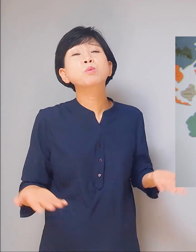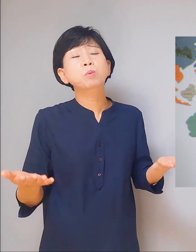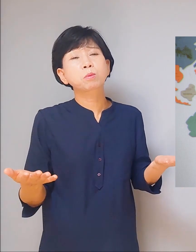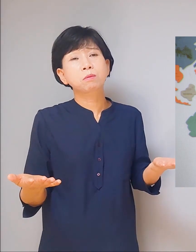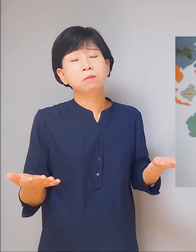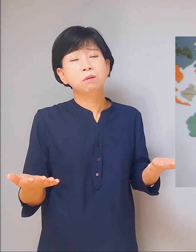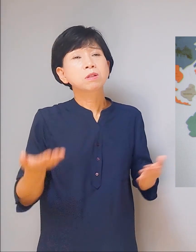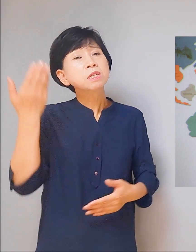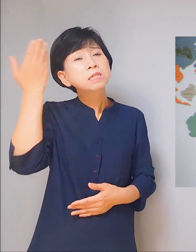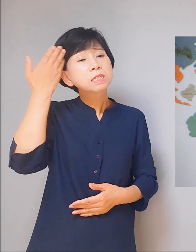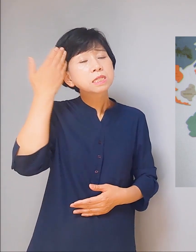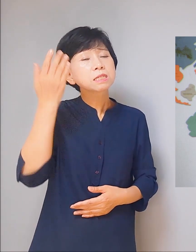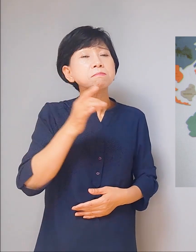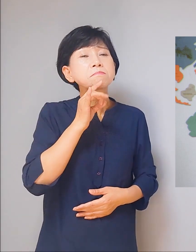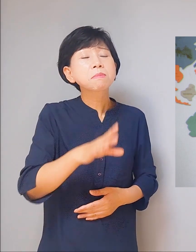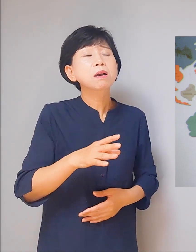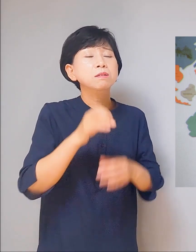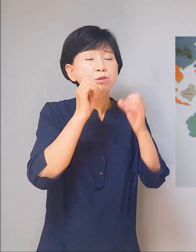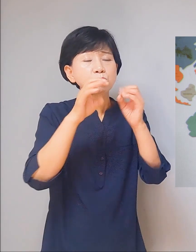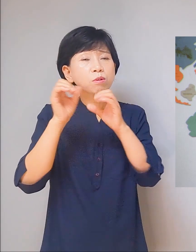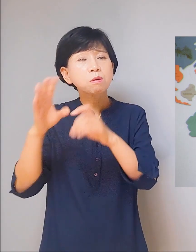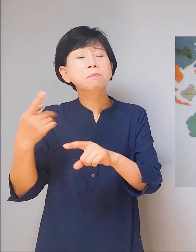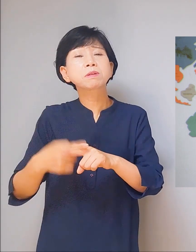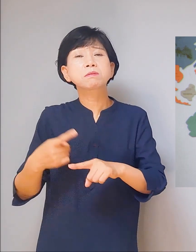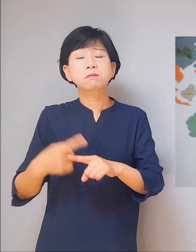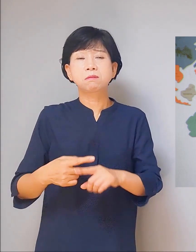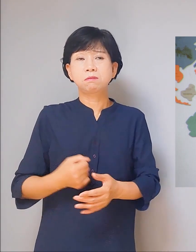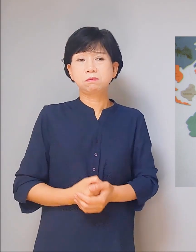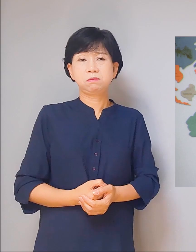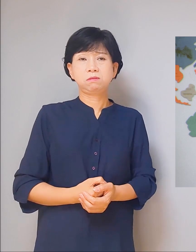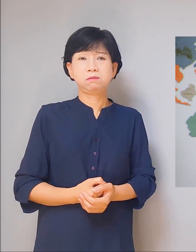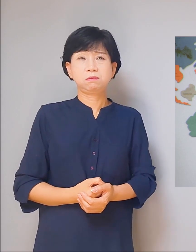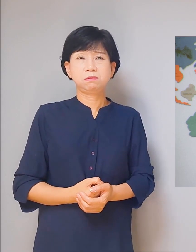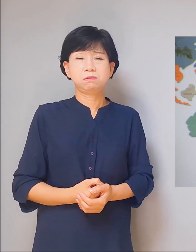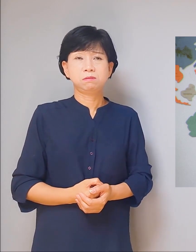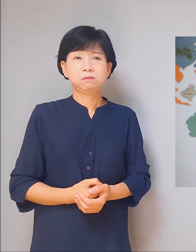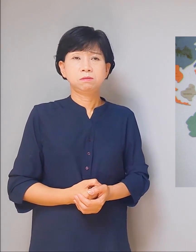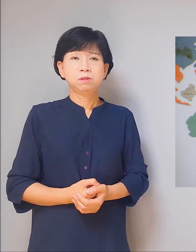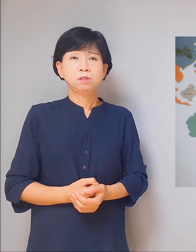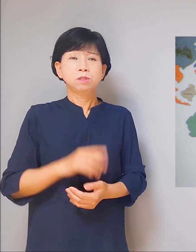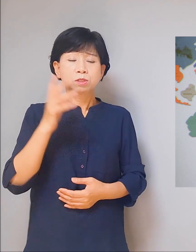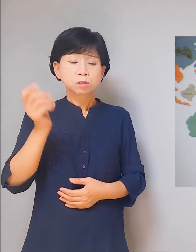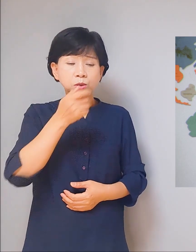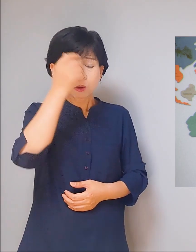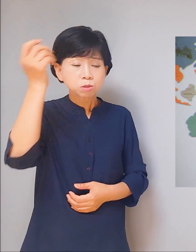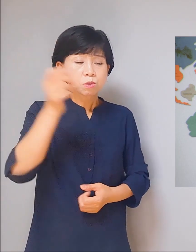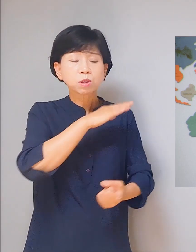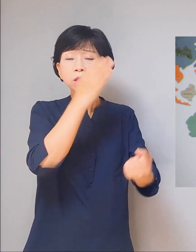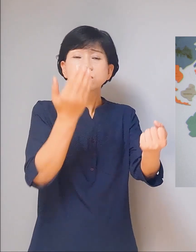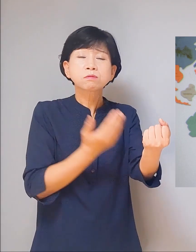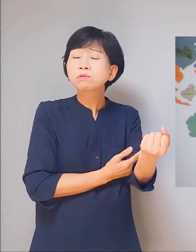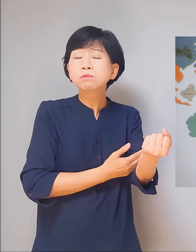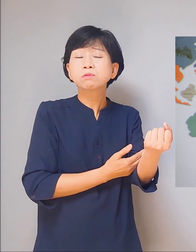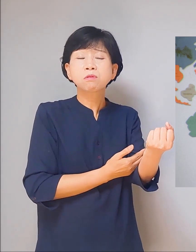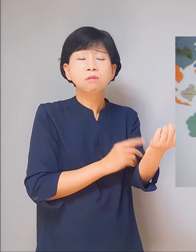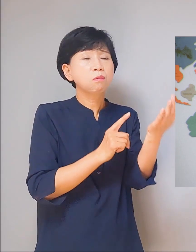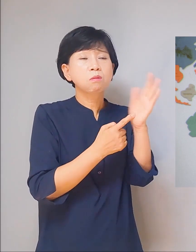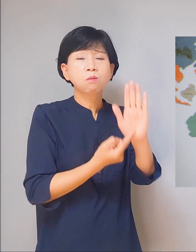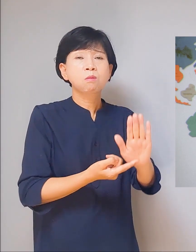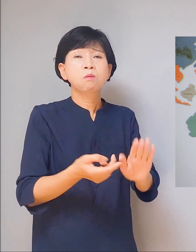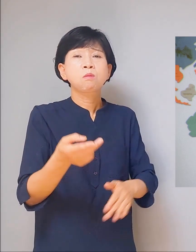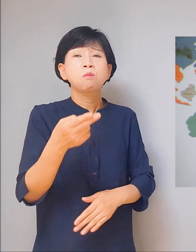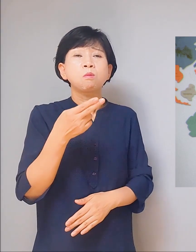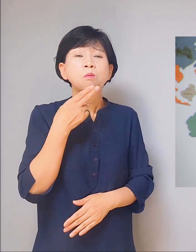예수 그리스도의 죽음 그리고 부활 또한 성령의 능력을 말할 수는 없습니다. 성경을 많이 읽었기 때문에, 교회를 단연간 다녔기